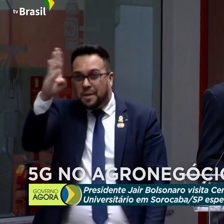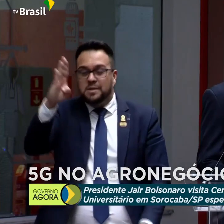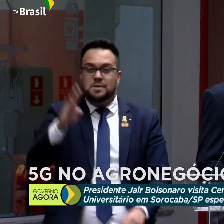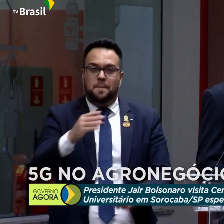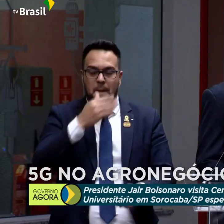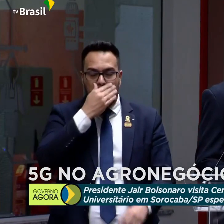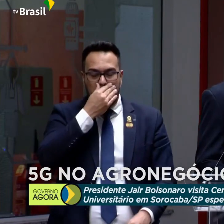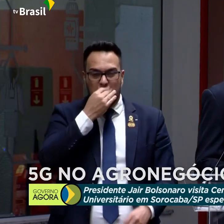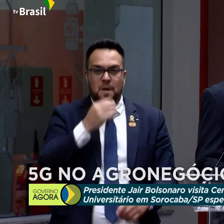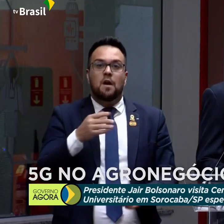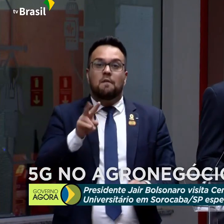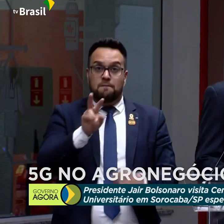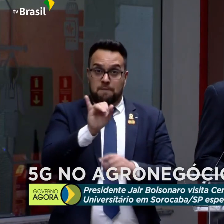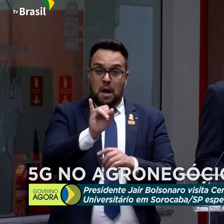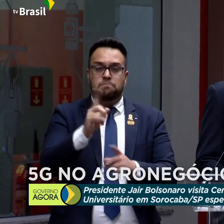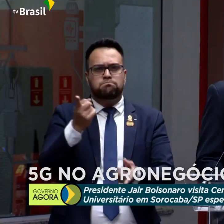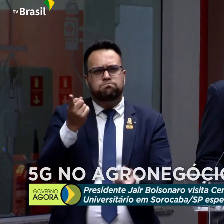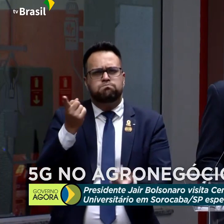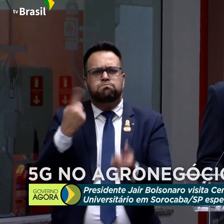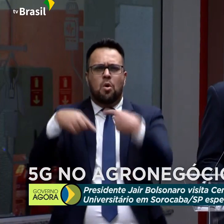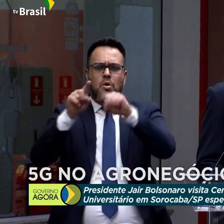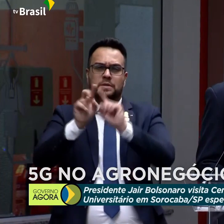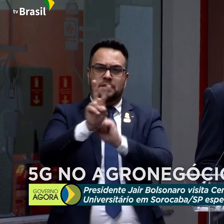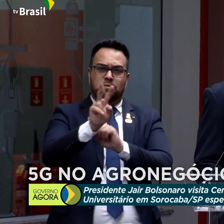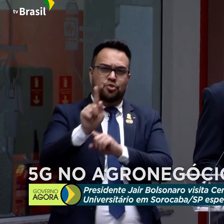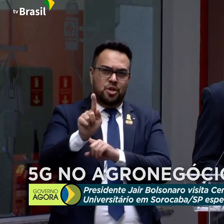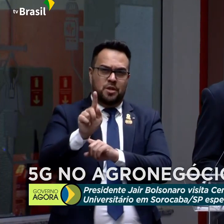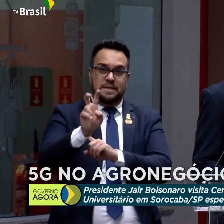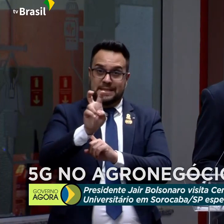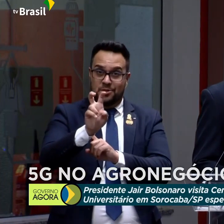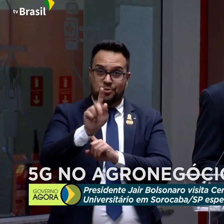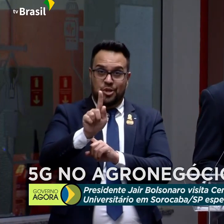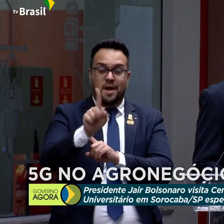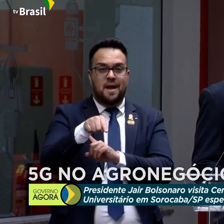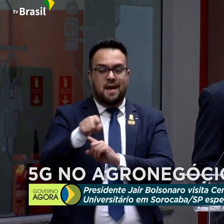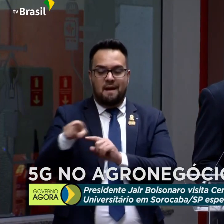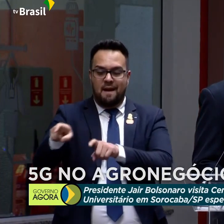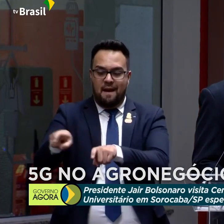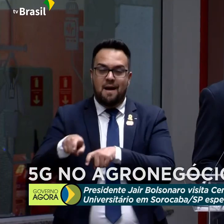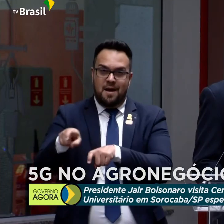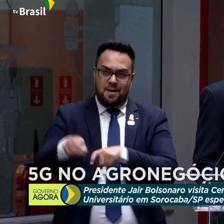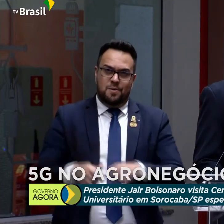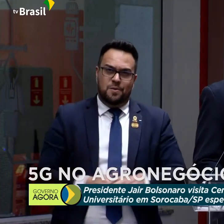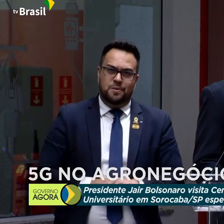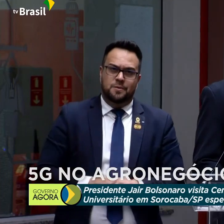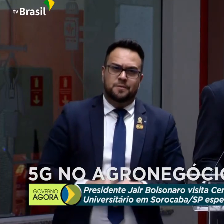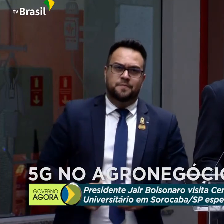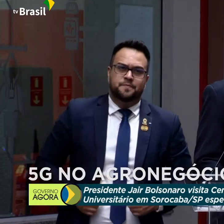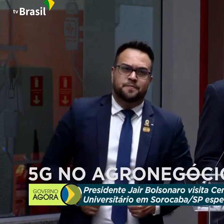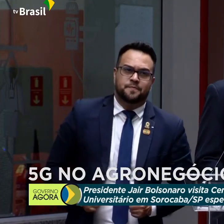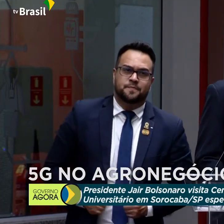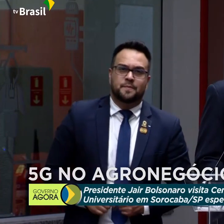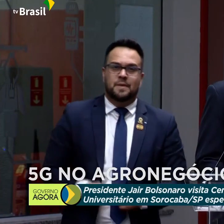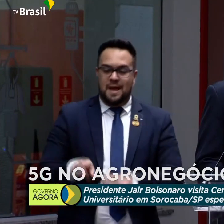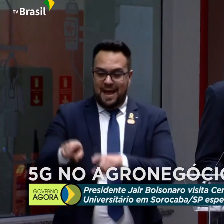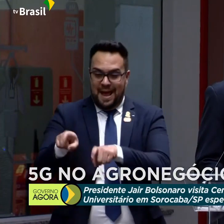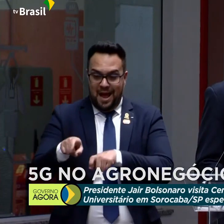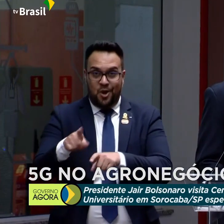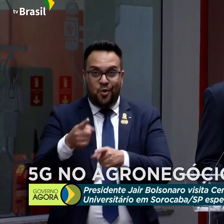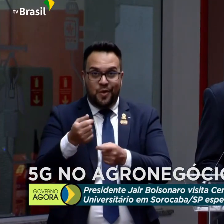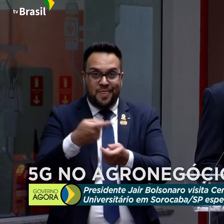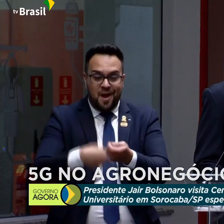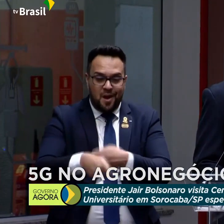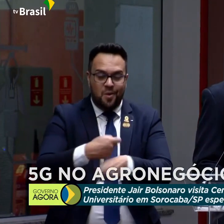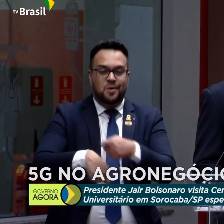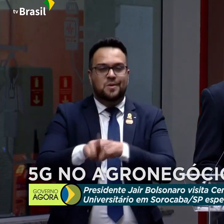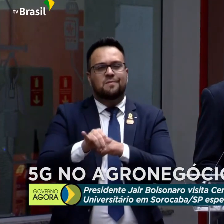do Brasil que vai crescer com o 5G é o agribusiness. é o setor do agronegócio. Por isso que eu sei